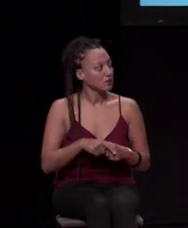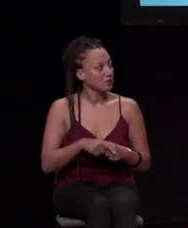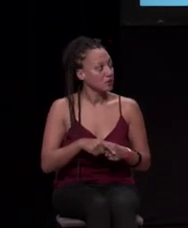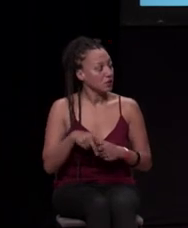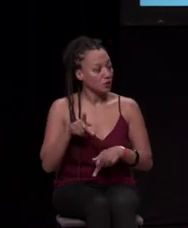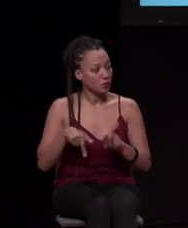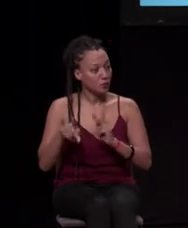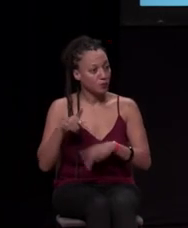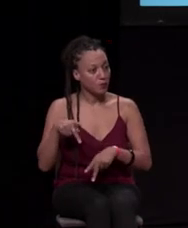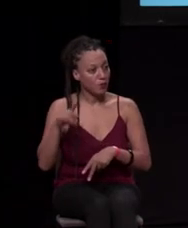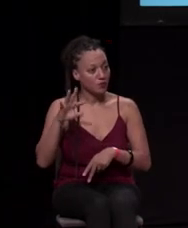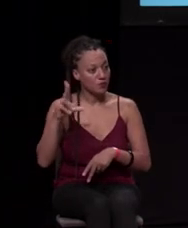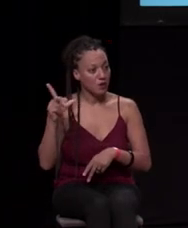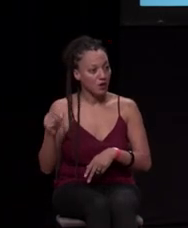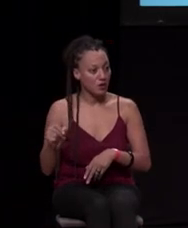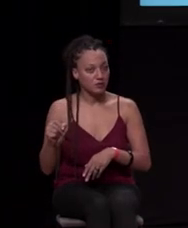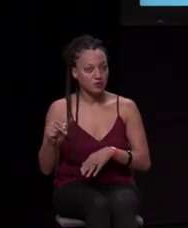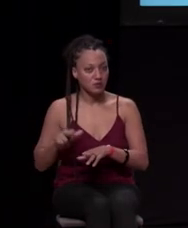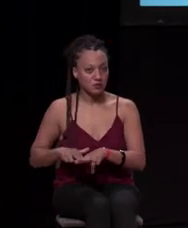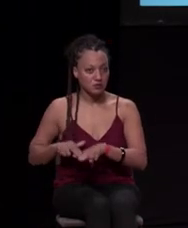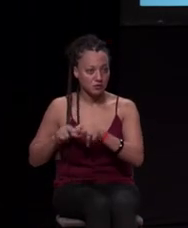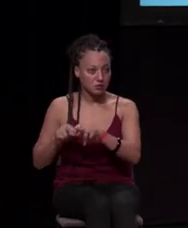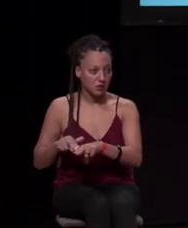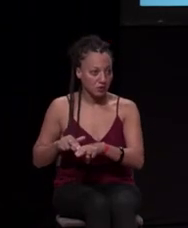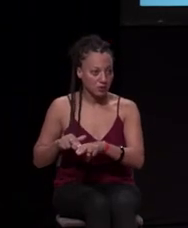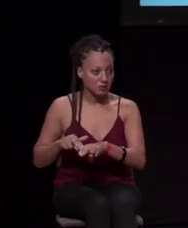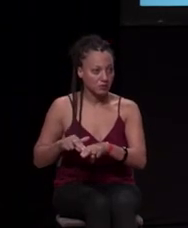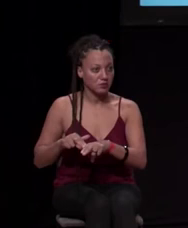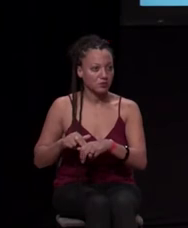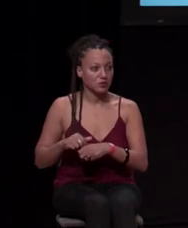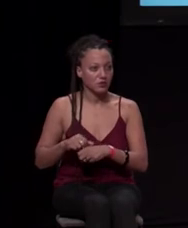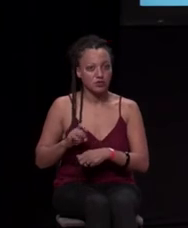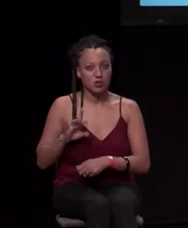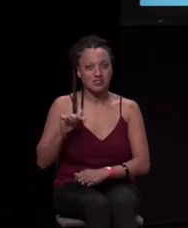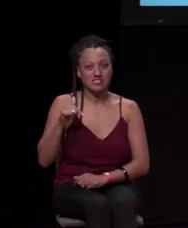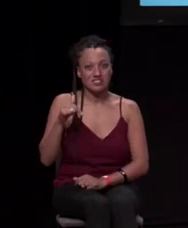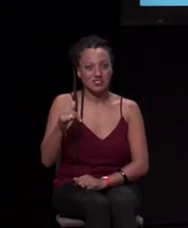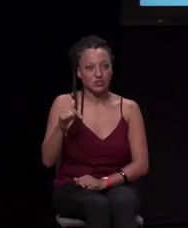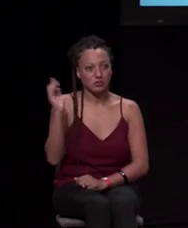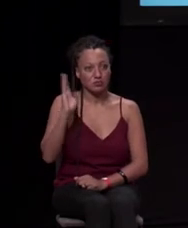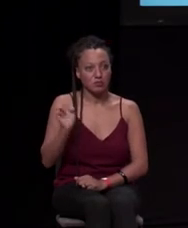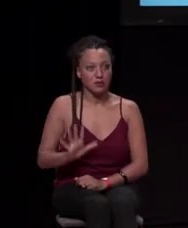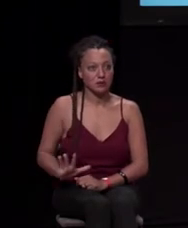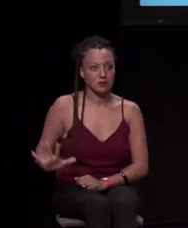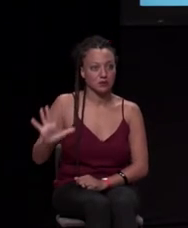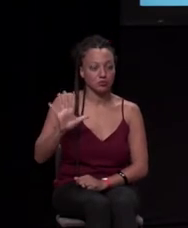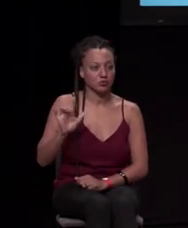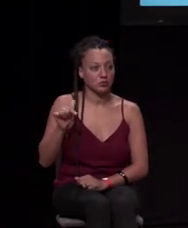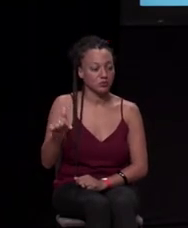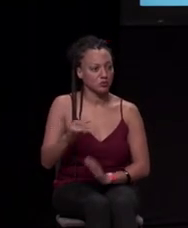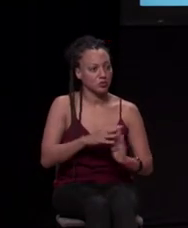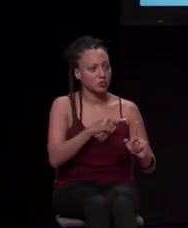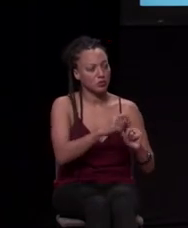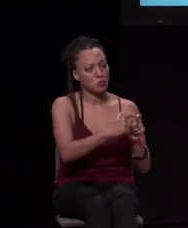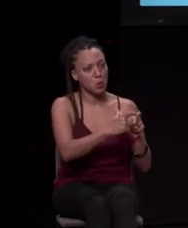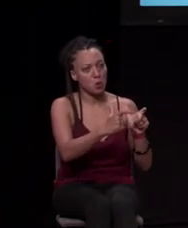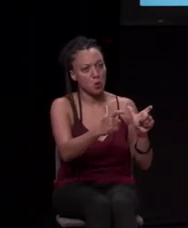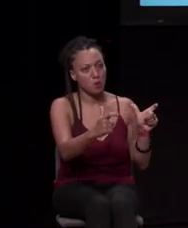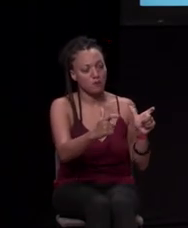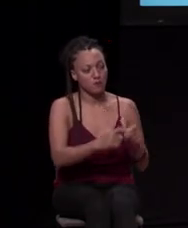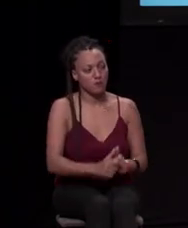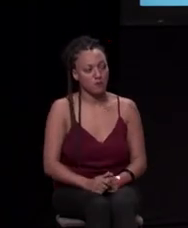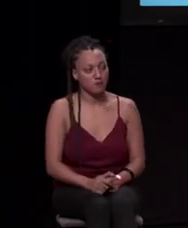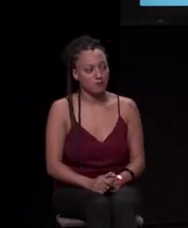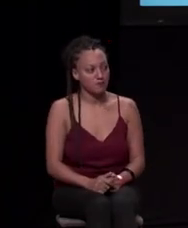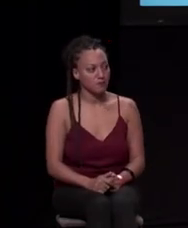africana os terreiros esses territórios são somente 7 no brasil inteiro né é essas duas para começar e